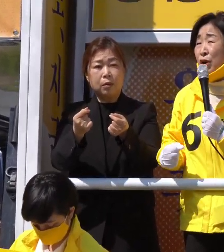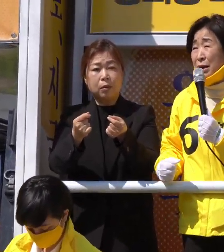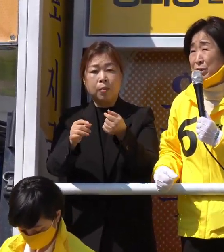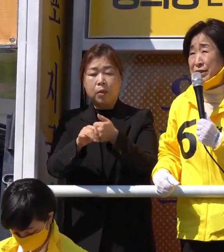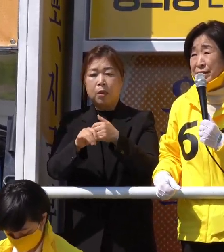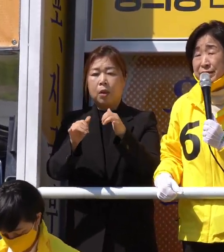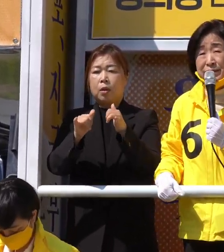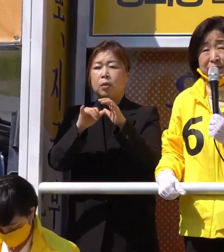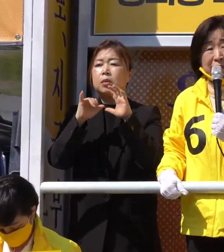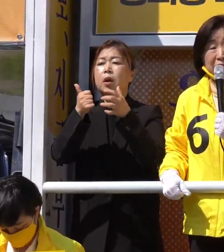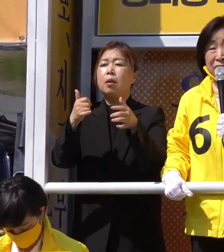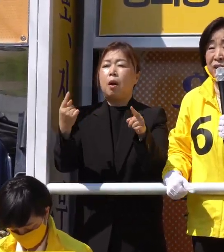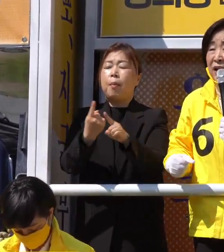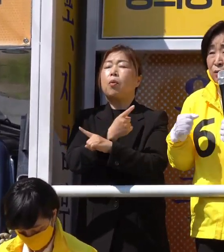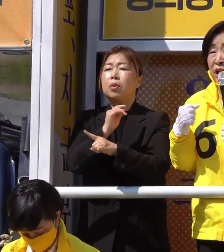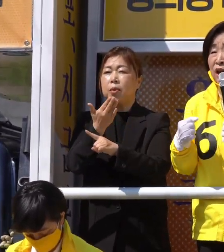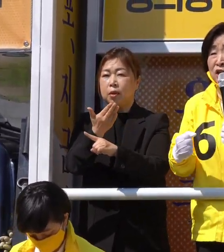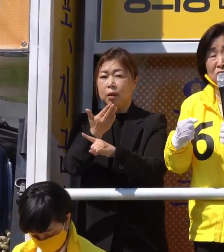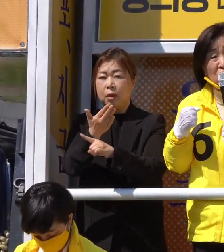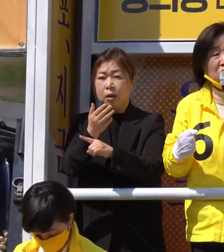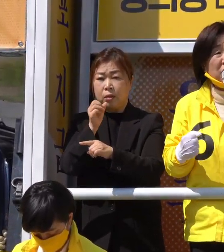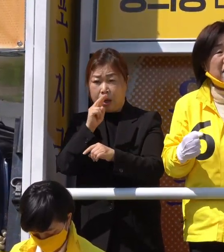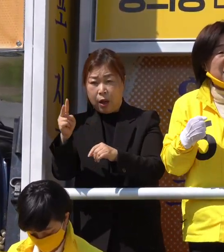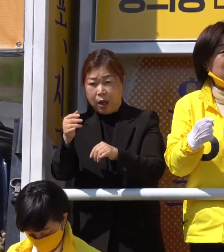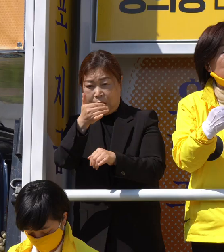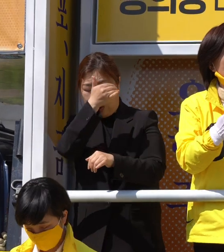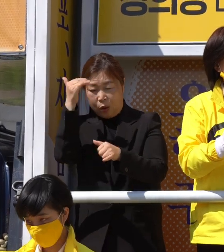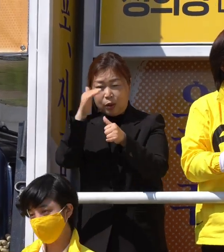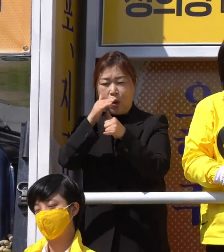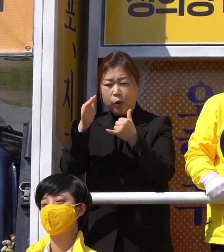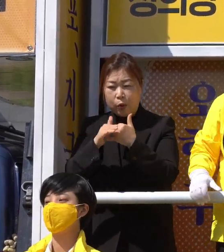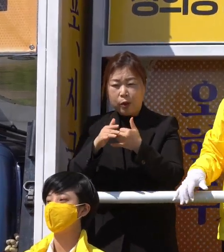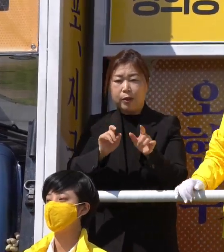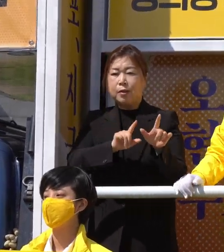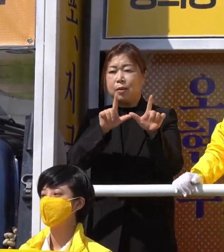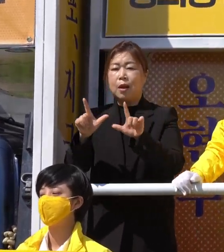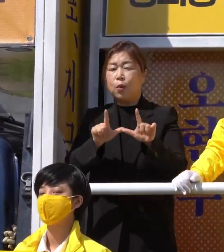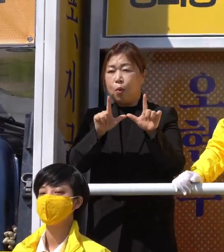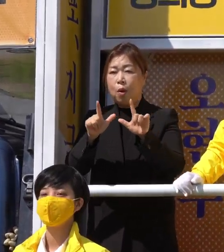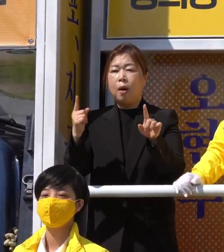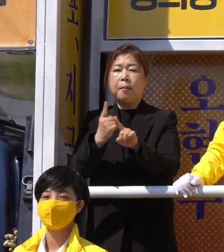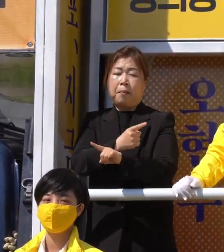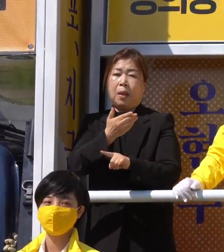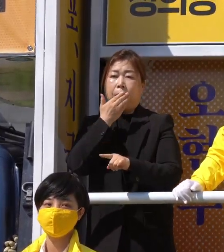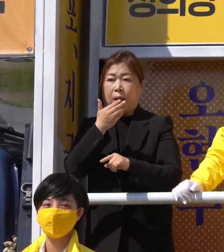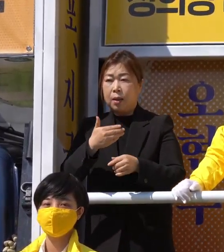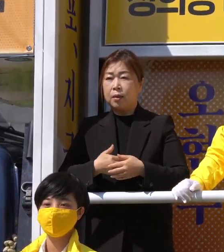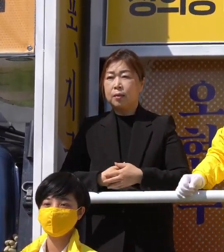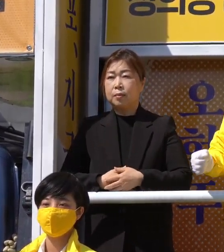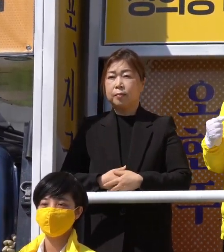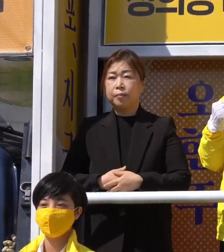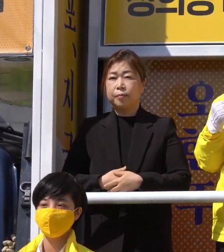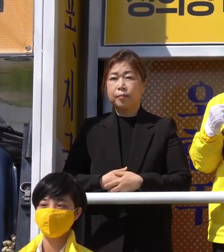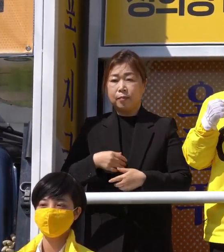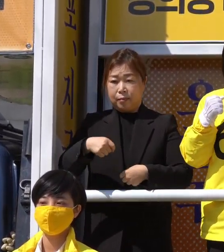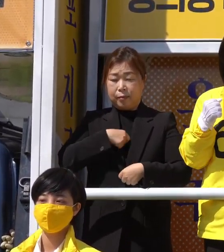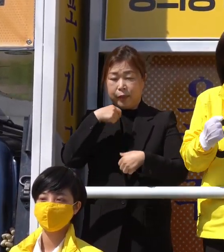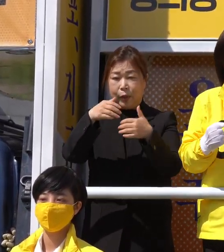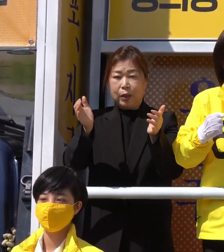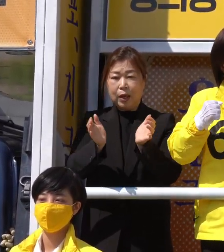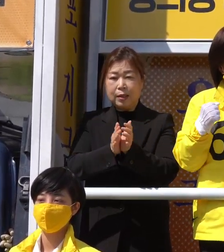세상을 바꿔야 합니다. 그래야 우리 여성 청년들의 삶도 바꿀 수 있습니다, 여러분. 우리